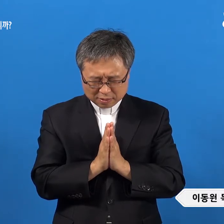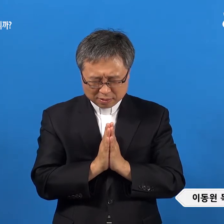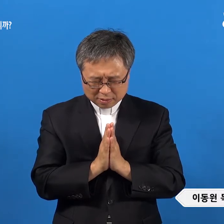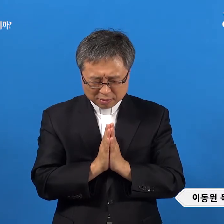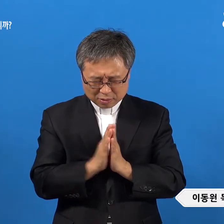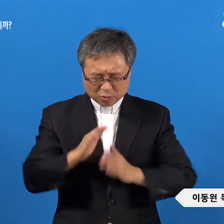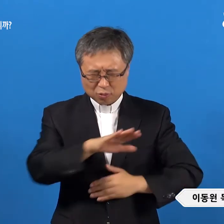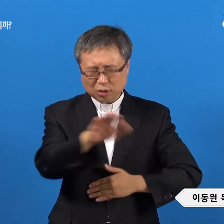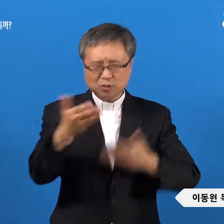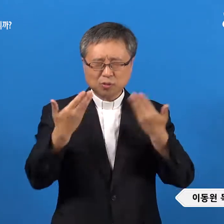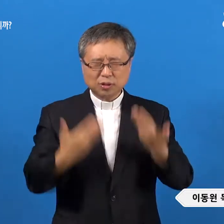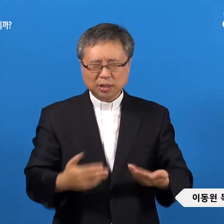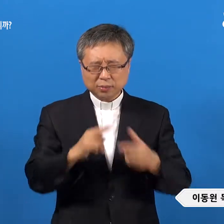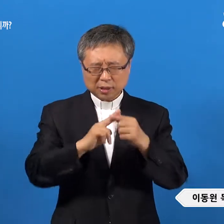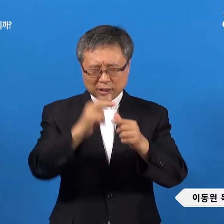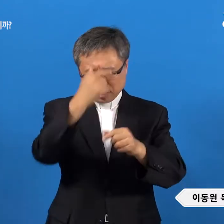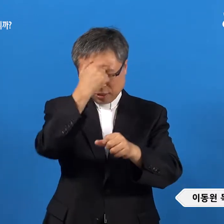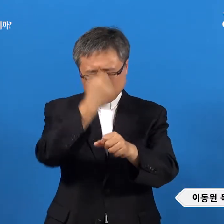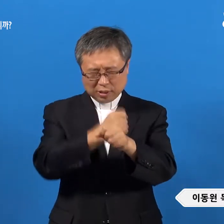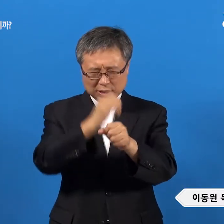우리 조용히 함께 기도할 때